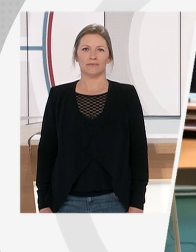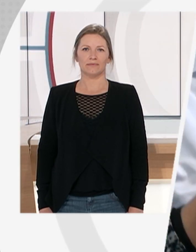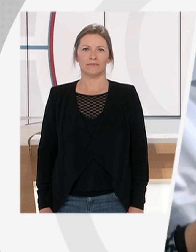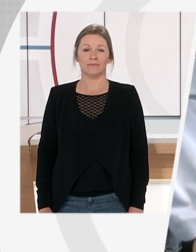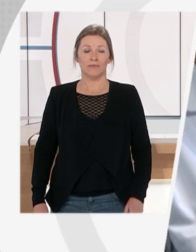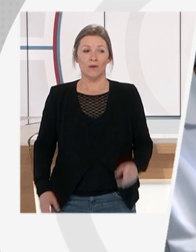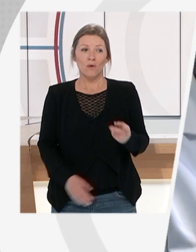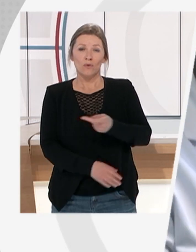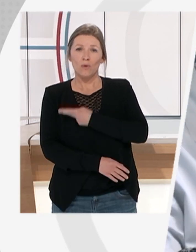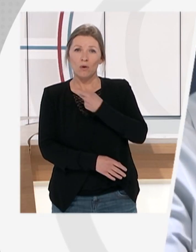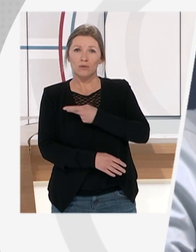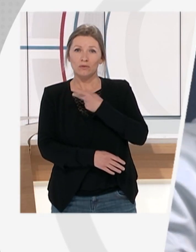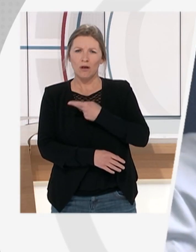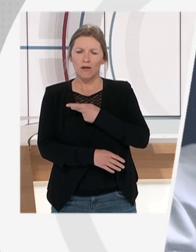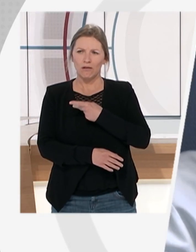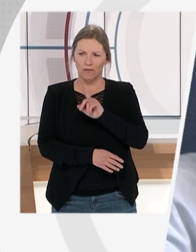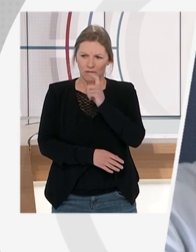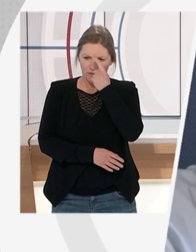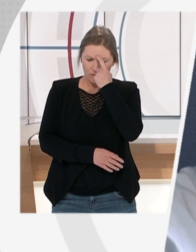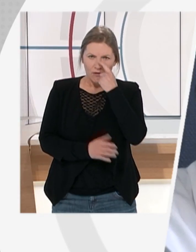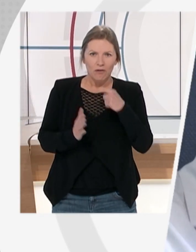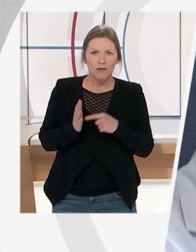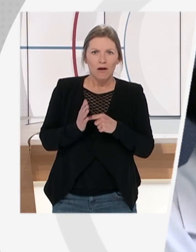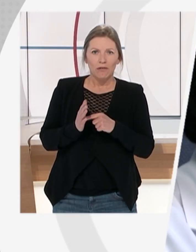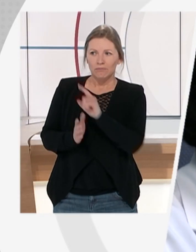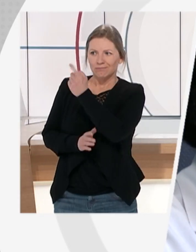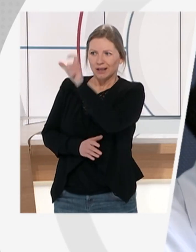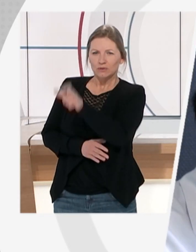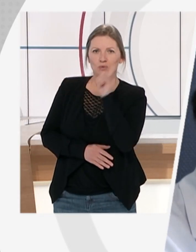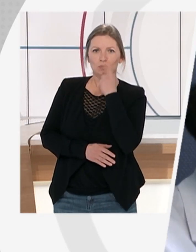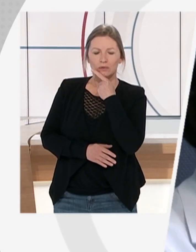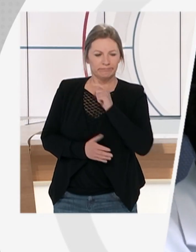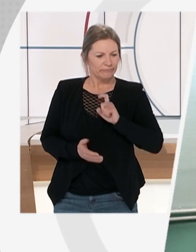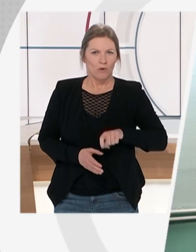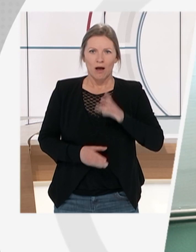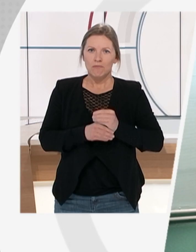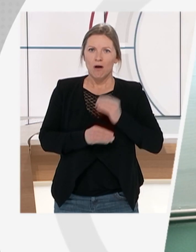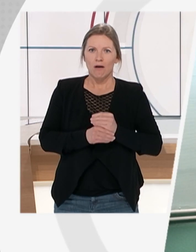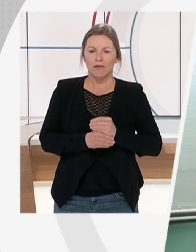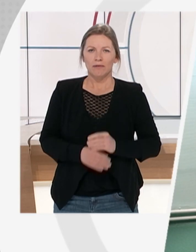Le médecin a commencé son apprentissage après avoir rencontré son premier patient sourd.